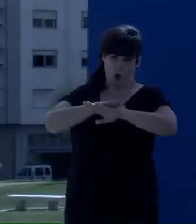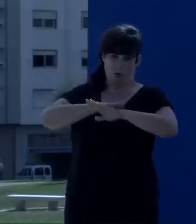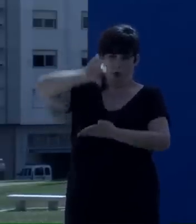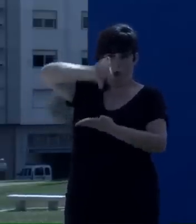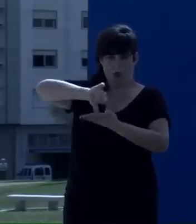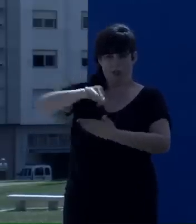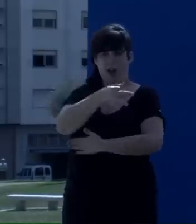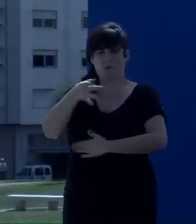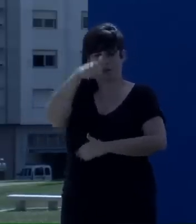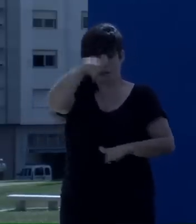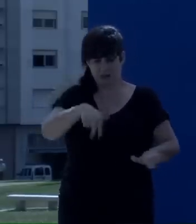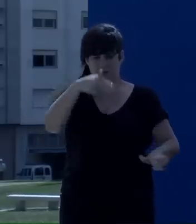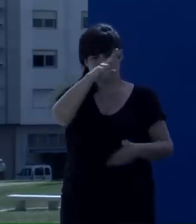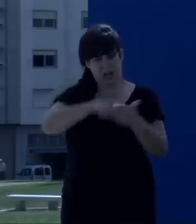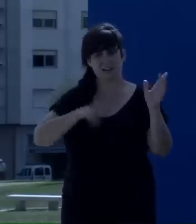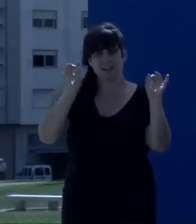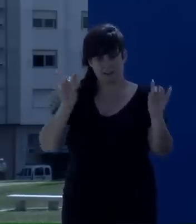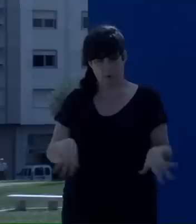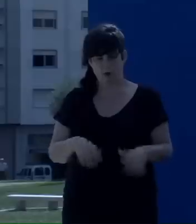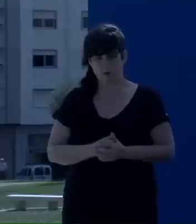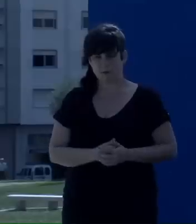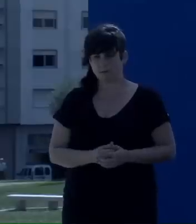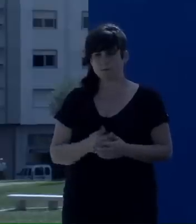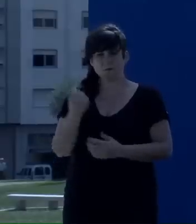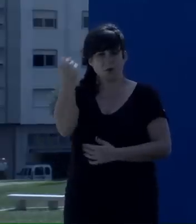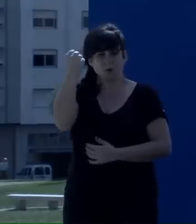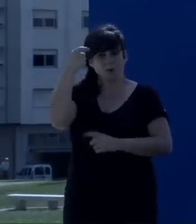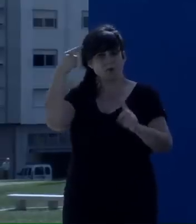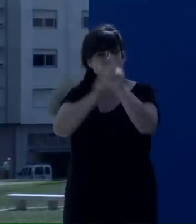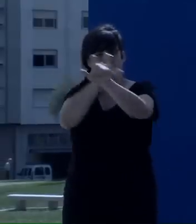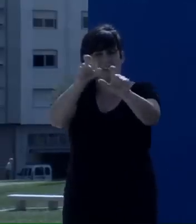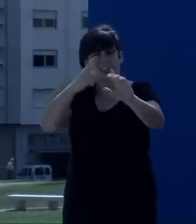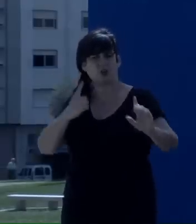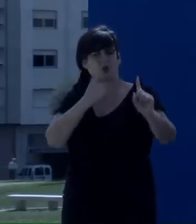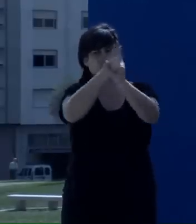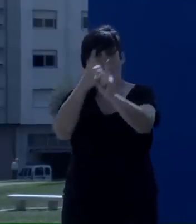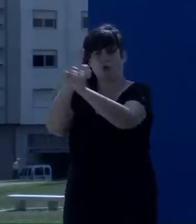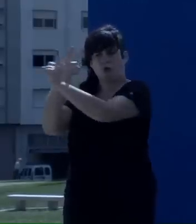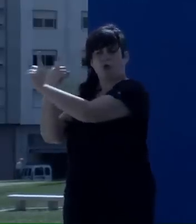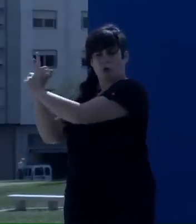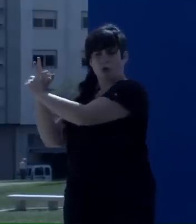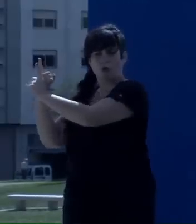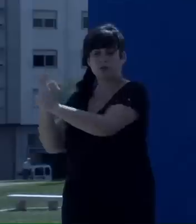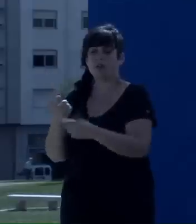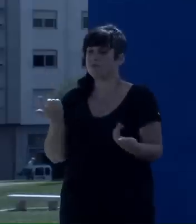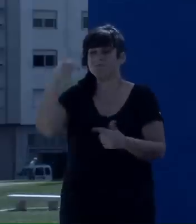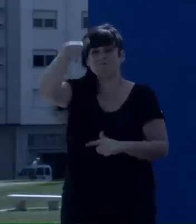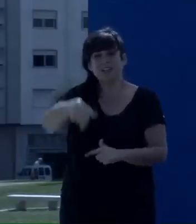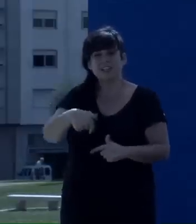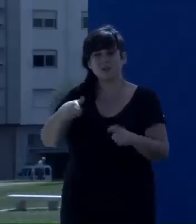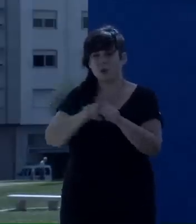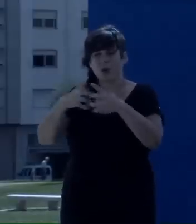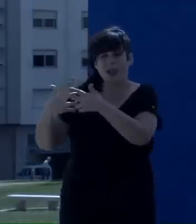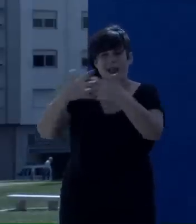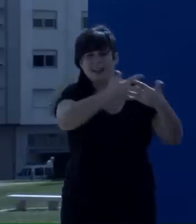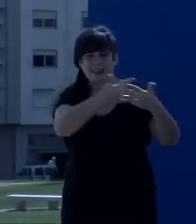de San Caetano. Ese poder exercido contra todas e todos nós. E, por lo tanto, este é un combate político, pero que